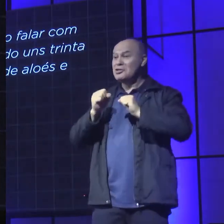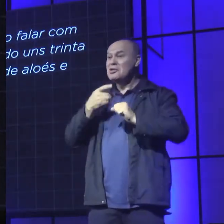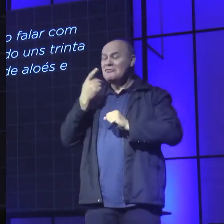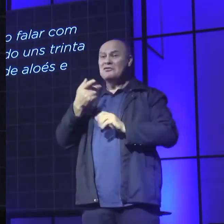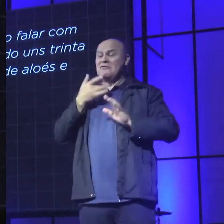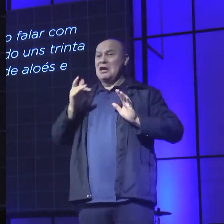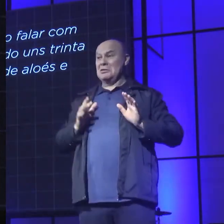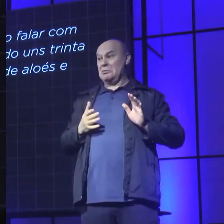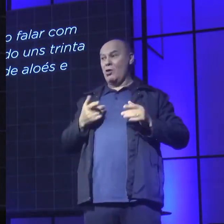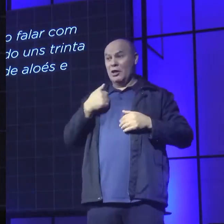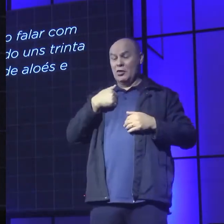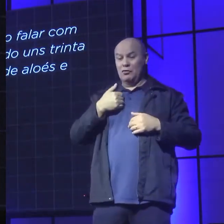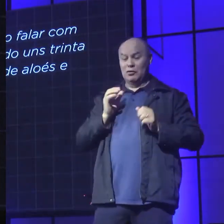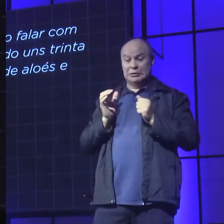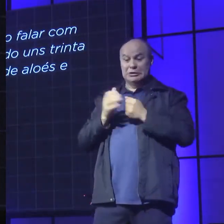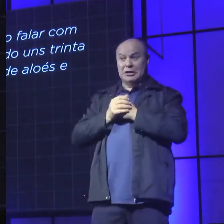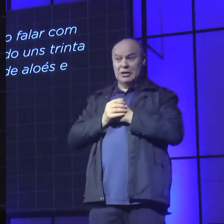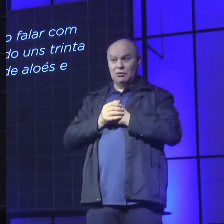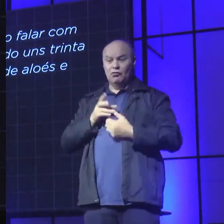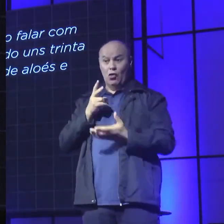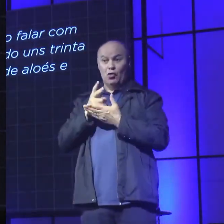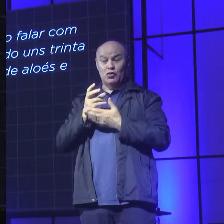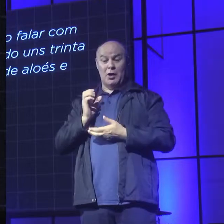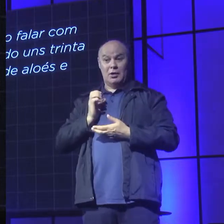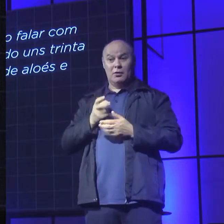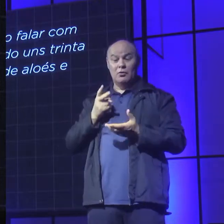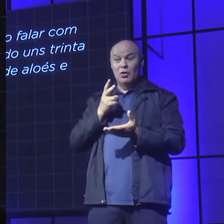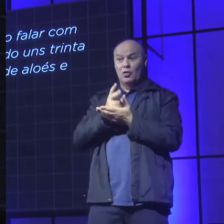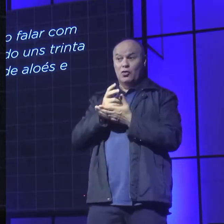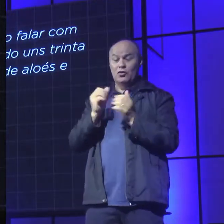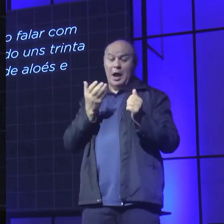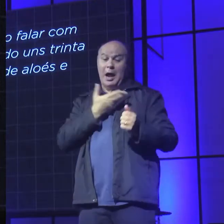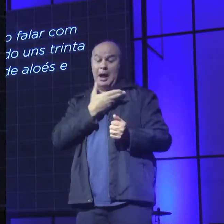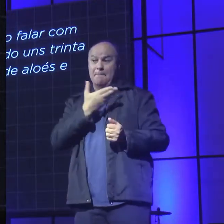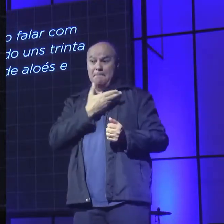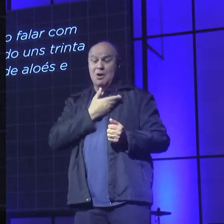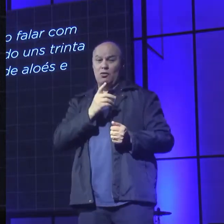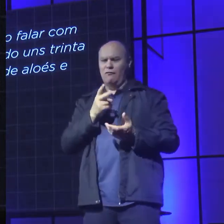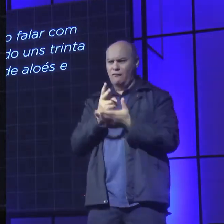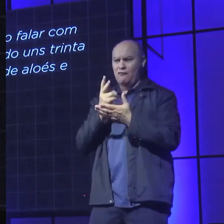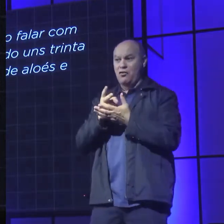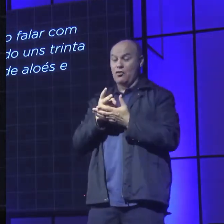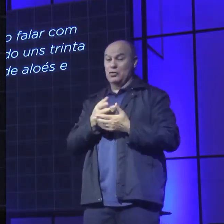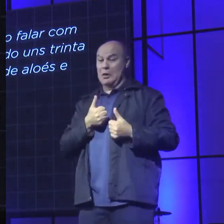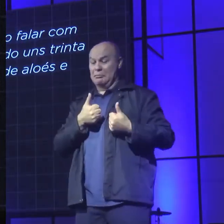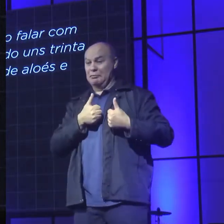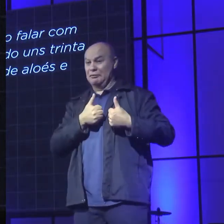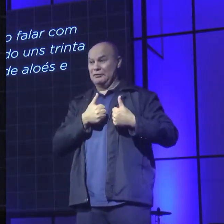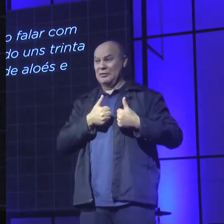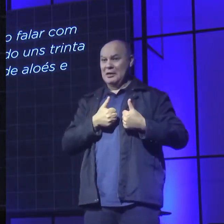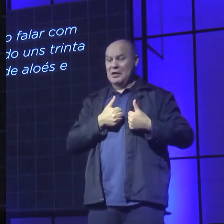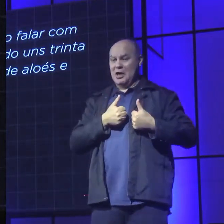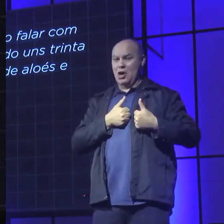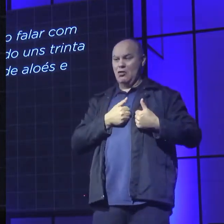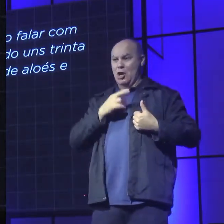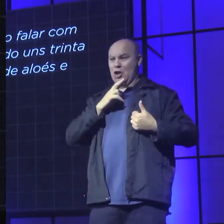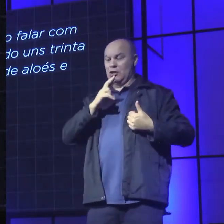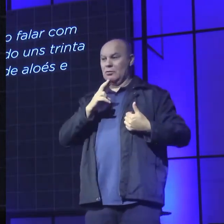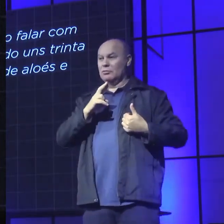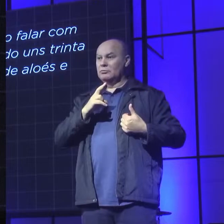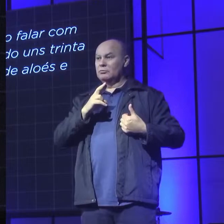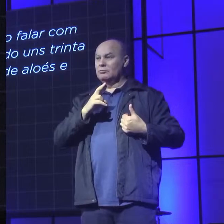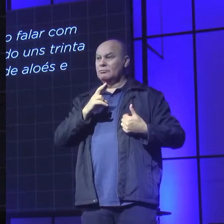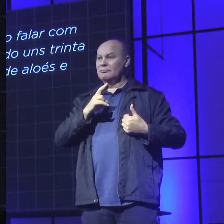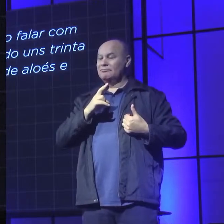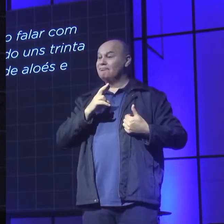vou queimar o meu filme? Para que eu vou me posicionar? Mas o texto diz que ele vai até a cruz para